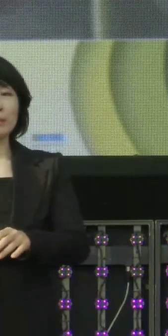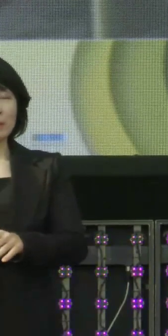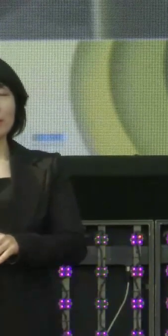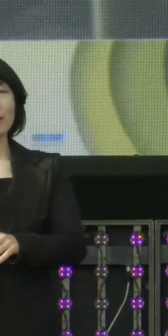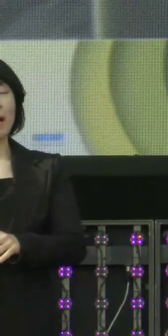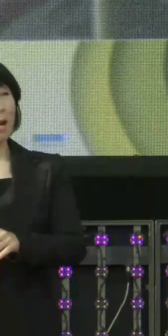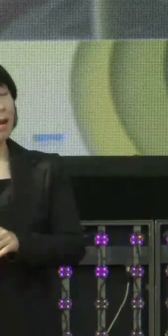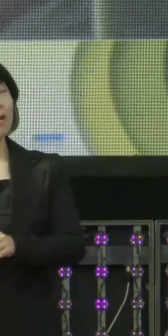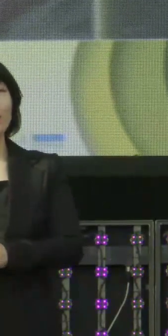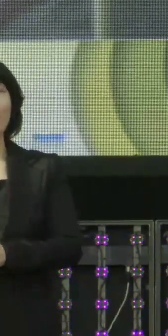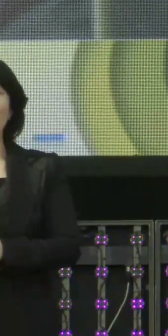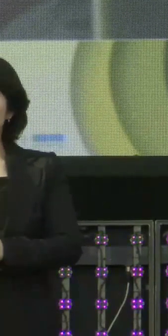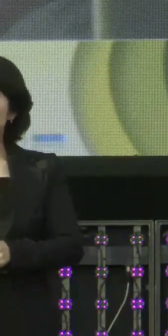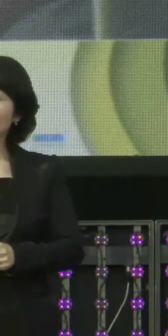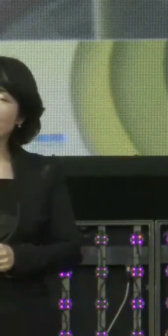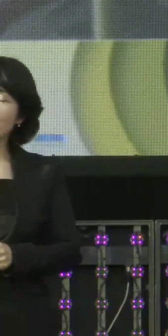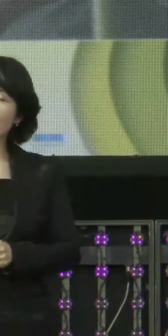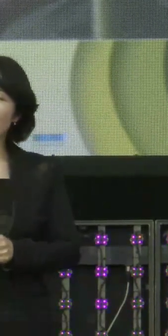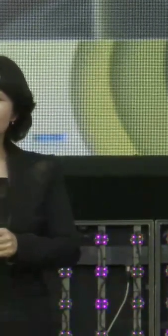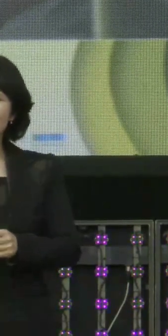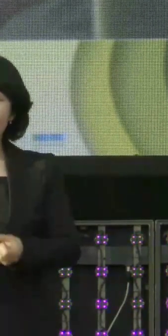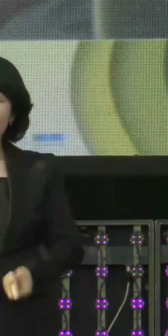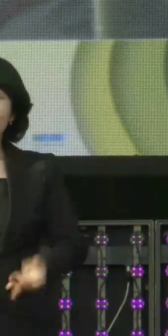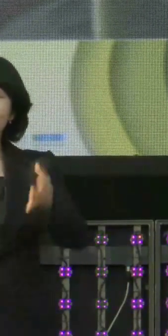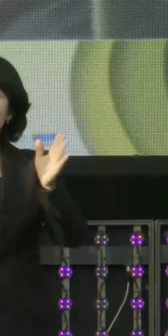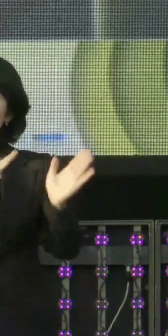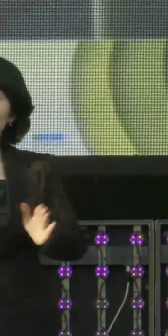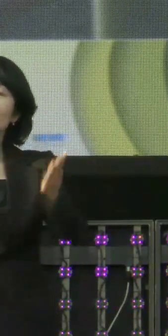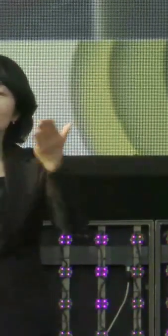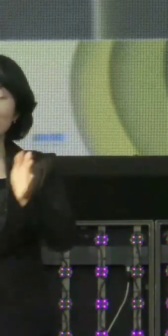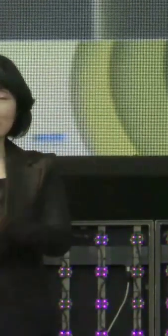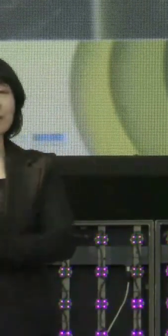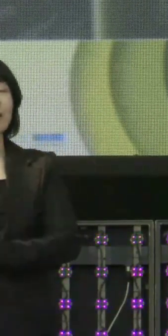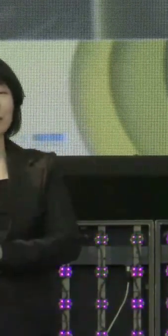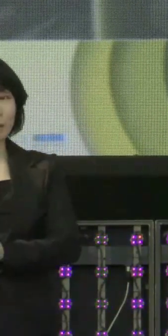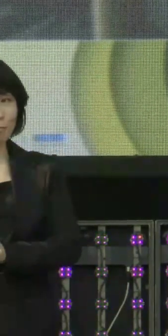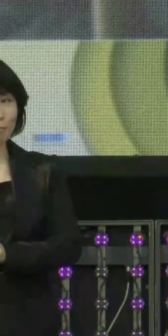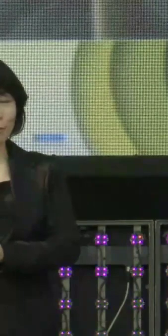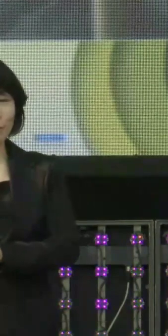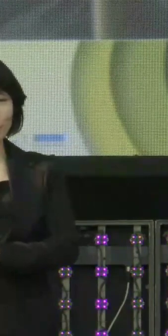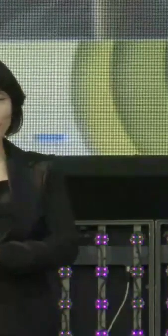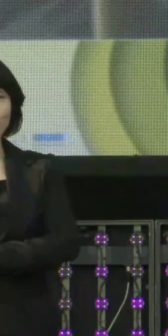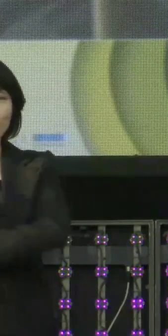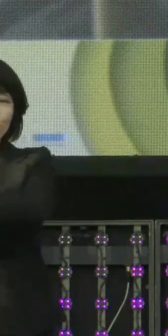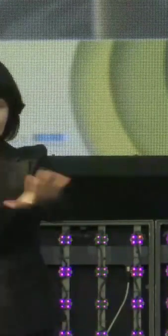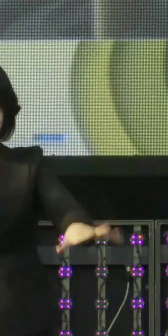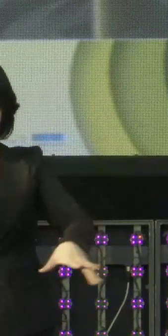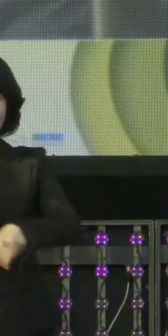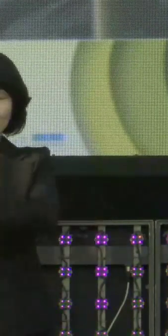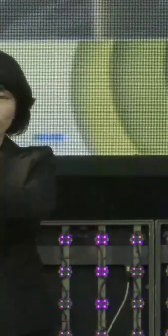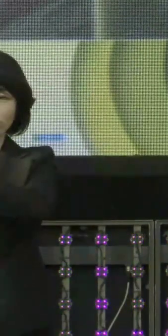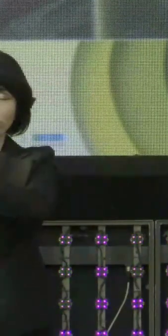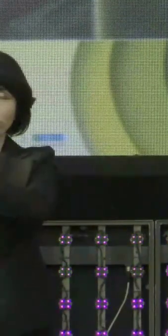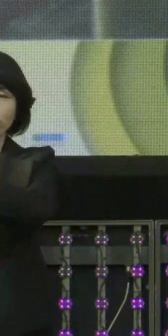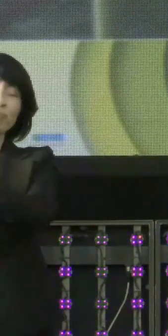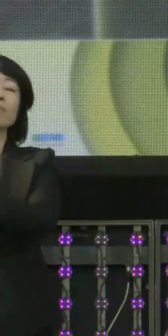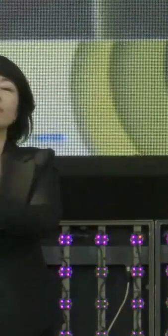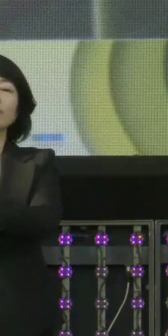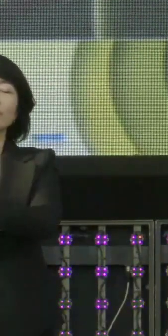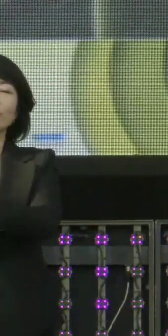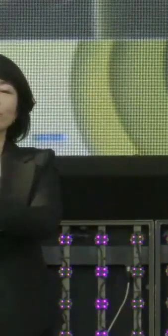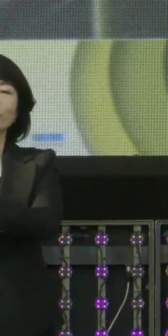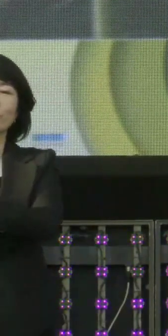한번 이렇게 멋지게 행사를 준비해 주신 김경희 시장님을 비롯한 우리 이천 문화재단, 그리고